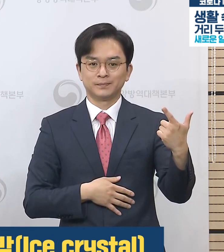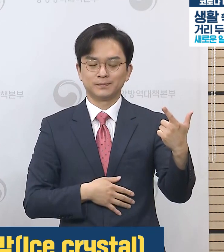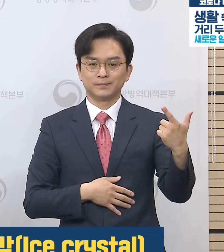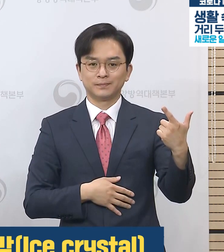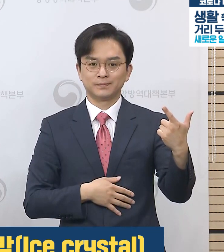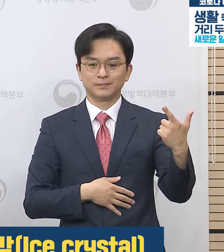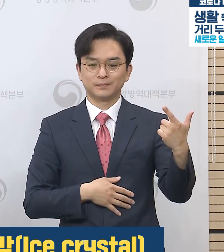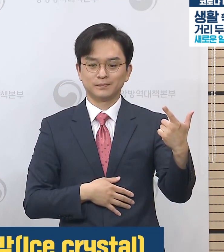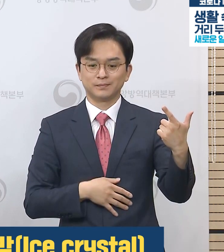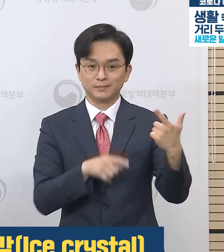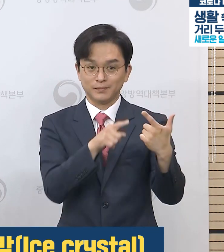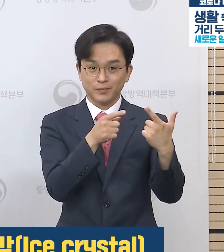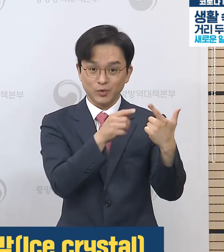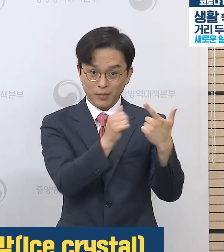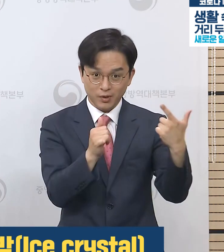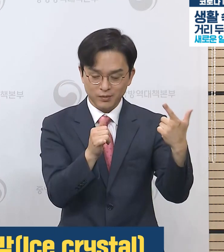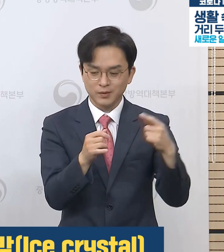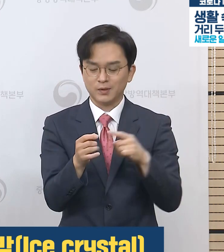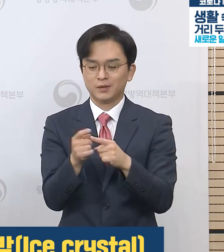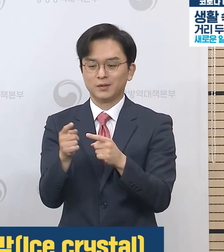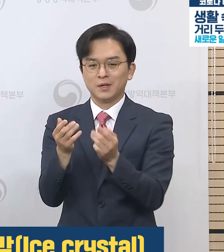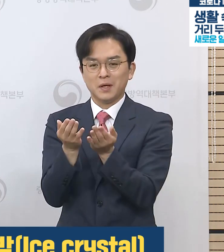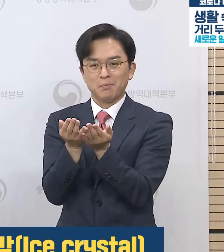선박인 아이스 크리스탈의